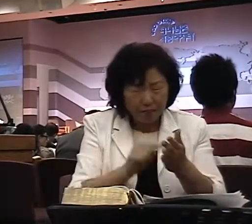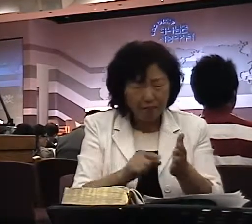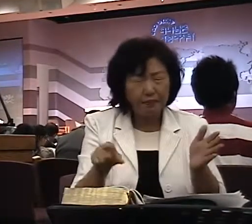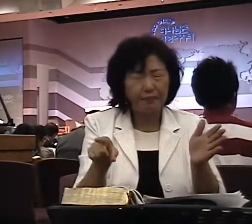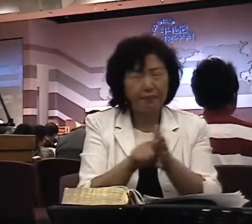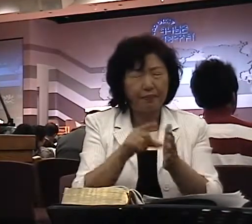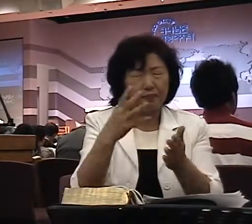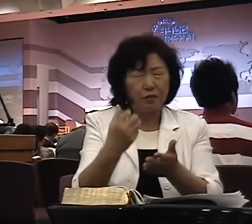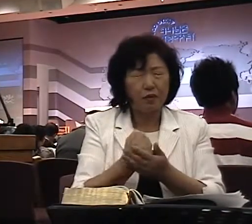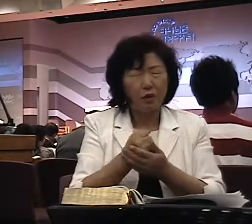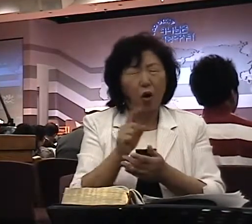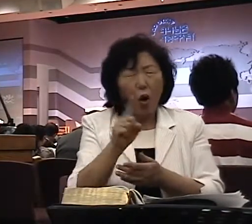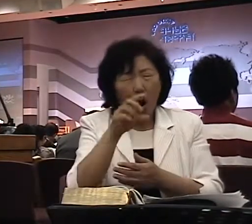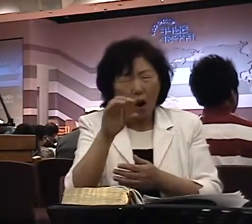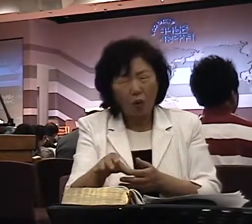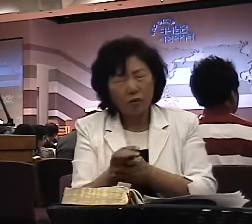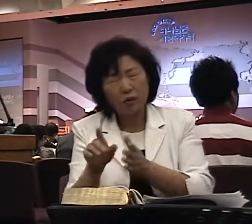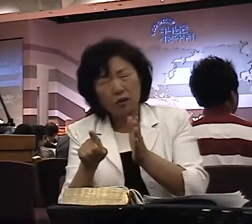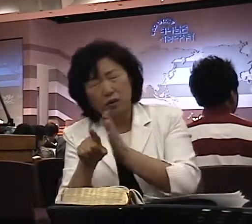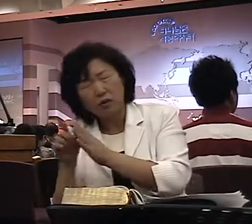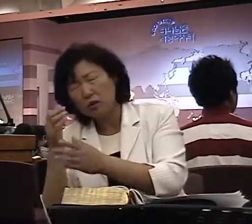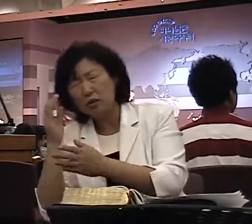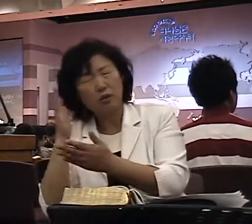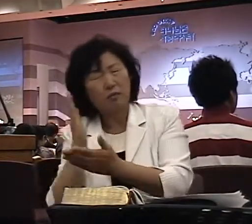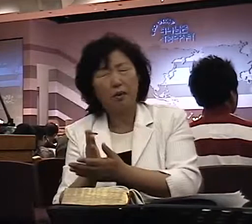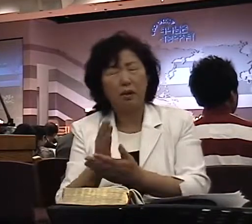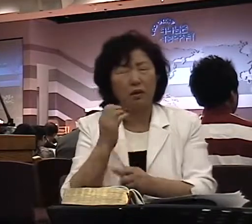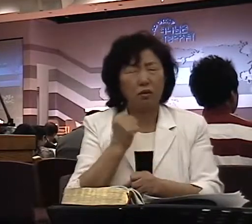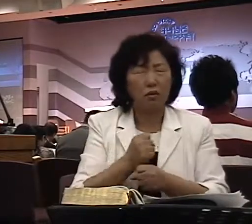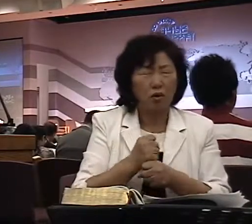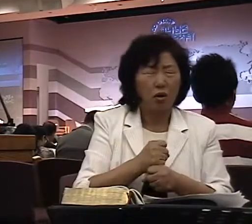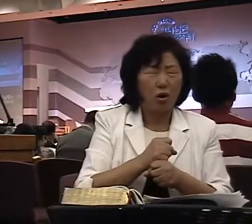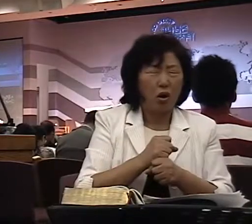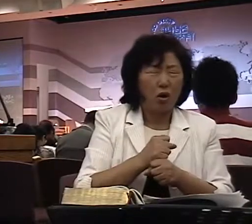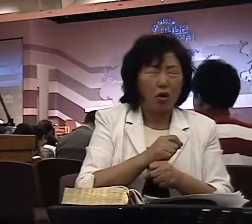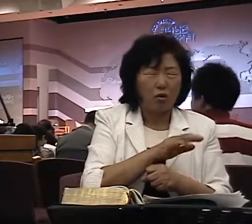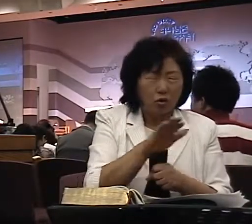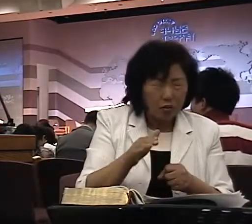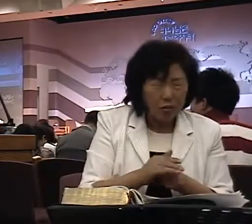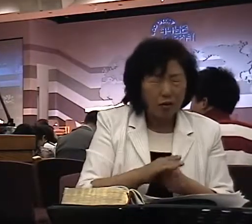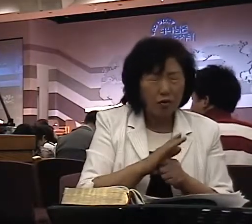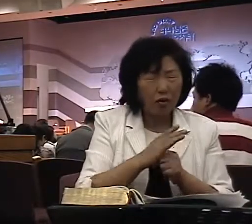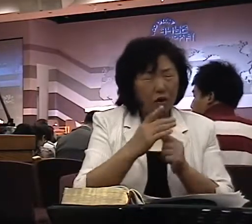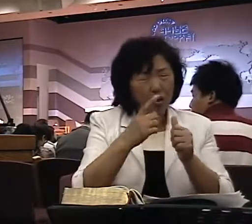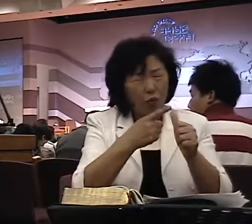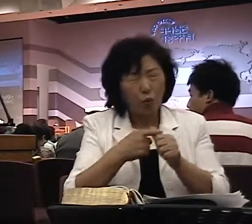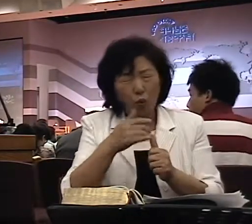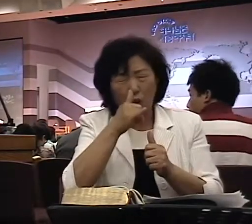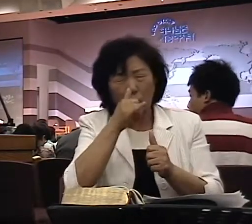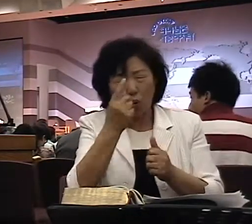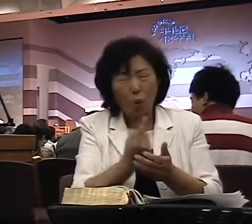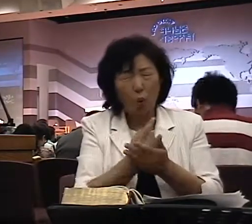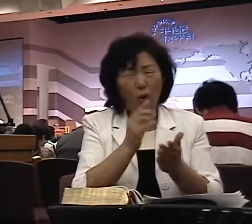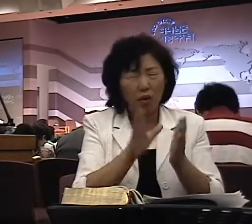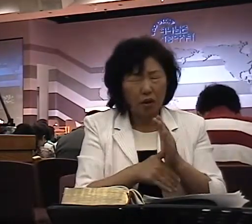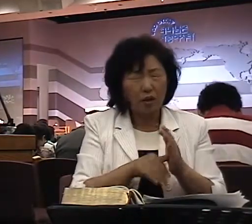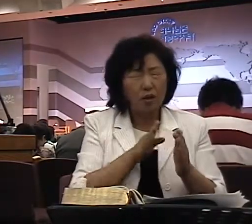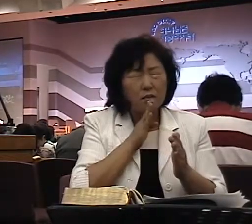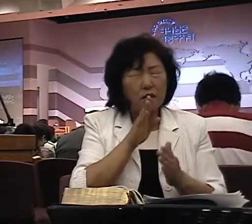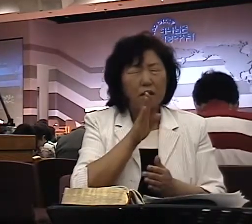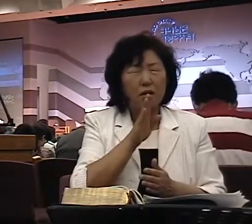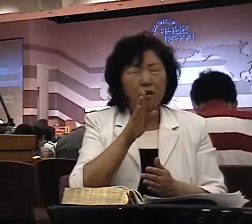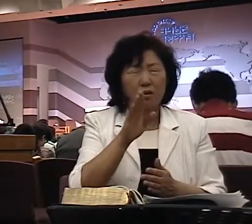용서해 주시옵소서. 하나님 아버지, 이 모든 것에서 노할 수 있는 담대함, 이 모든 것에서 하나님 편에 설 수 있는